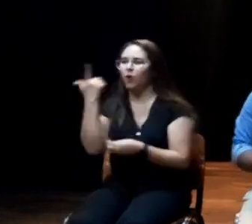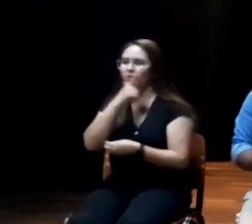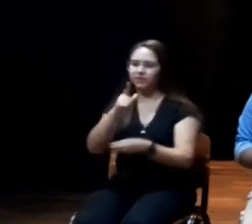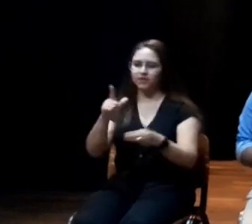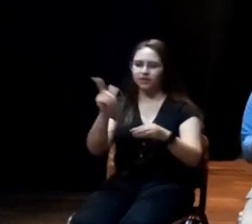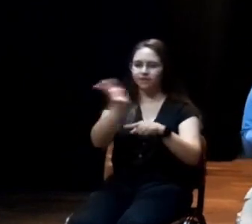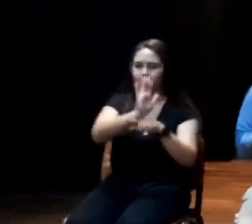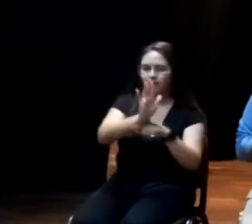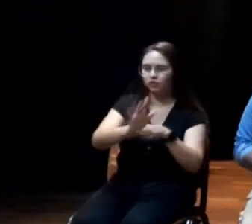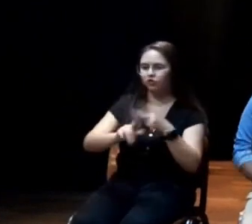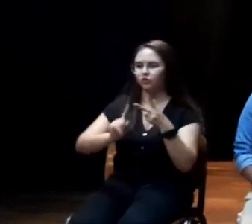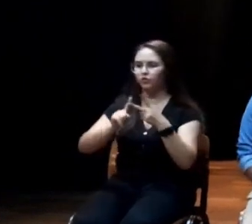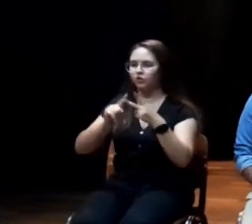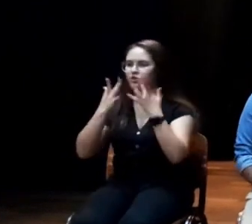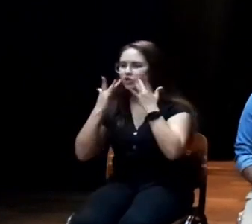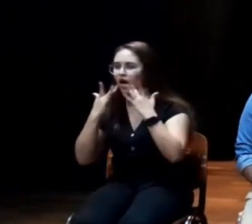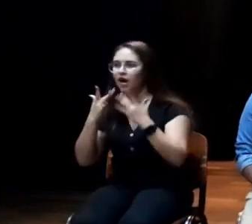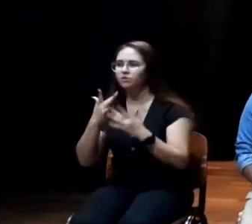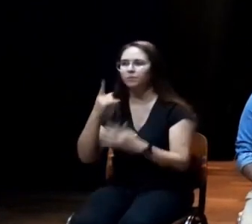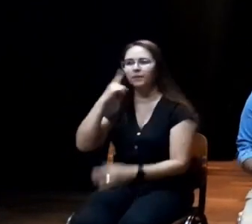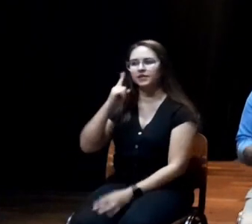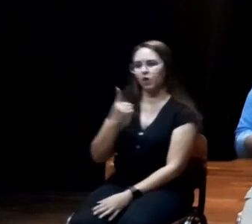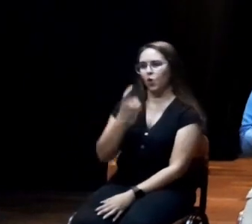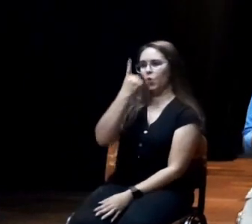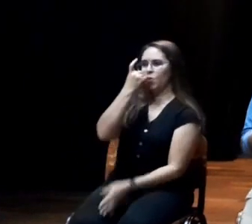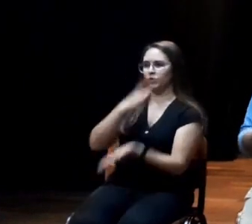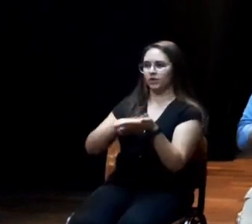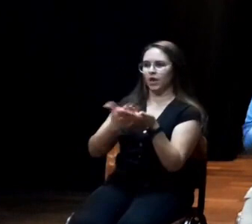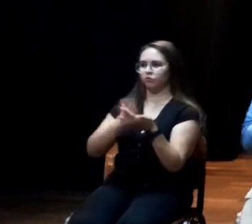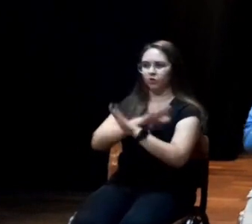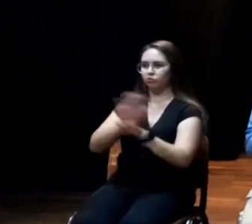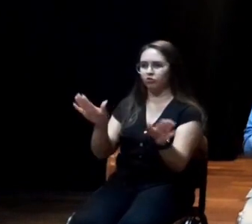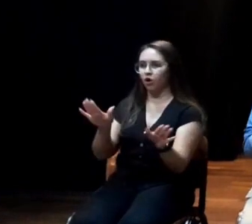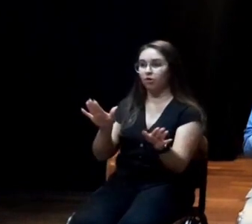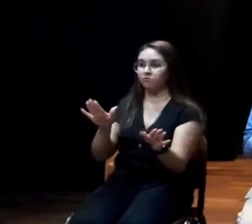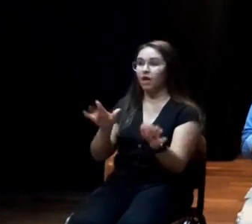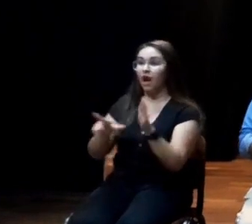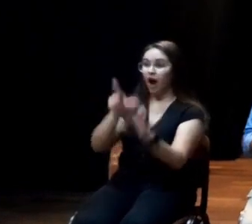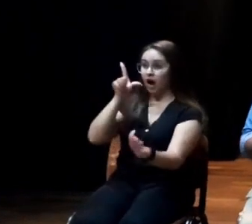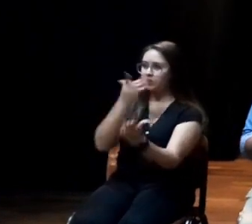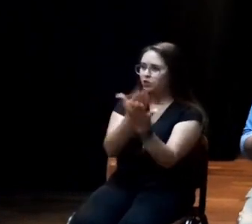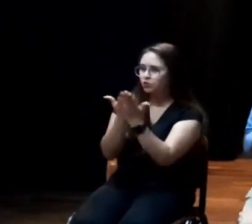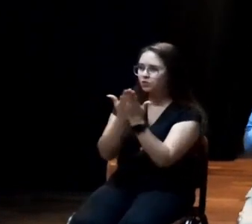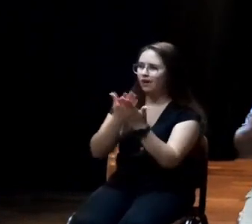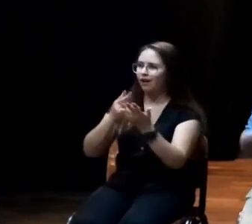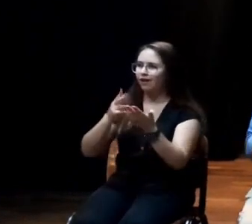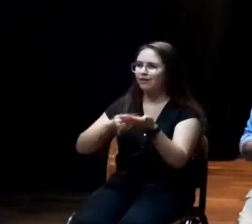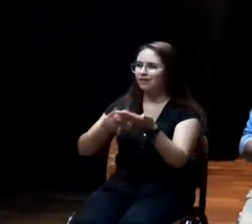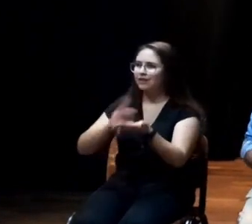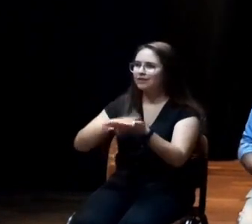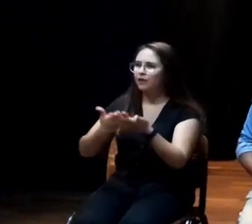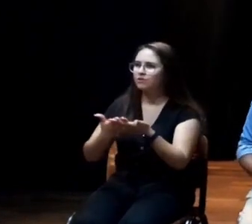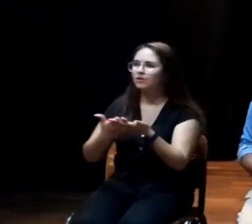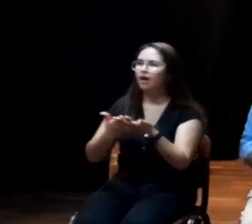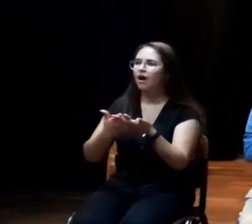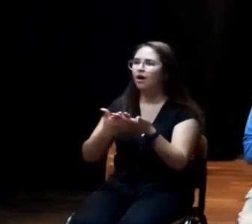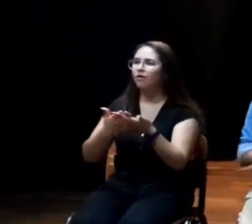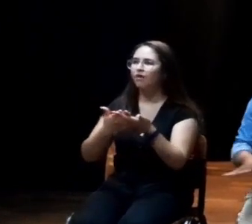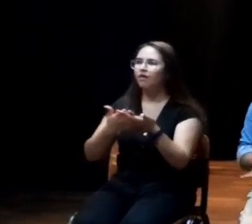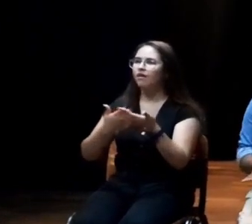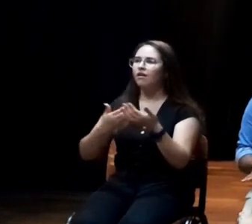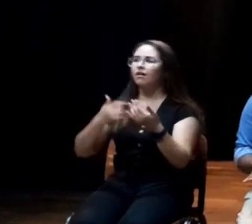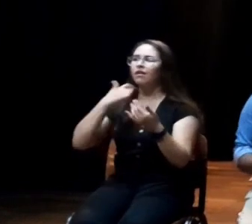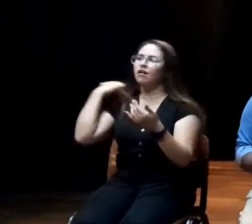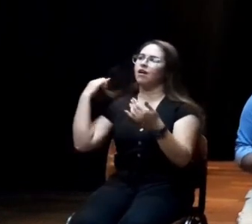para o vídeo. Nunca é uma tradução só. A gente, antes de estudar a tradução, a gente acha que a melhor tradução é a literal. E